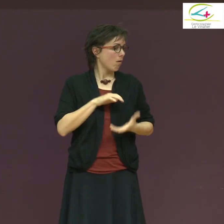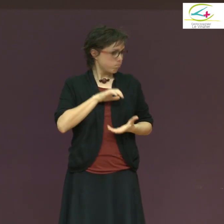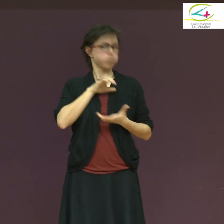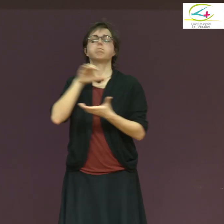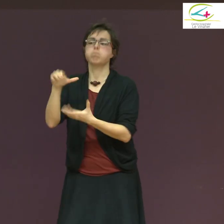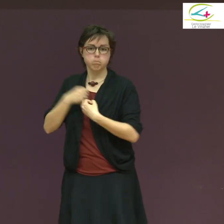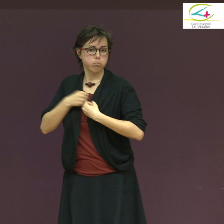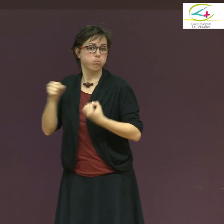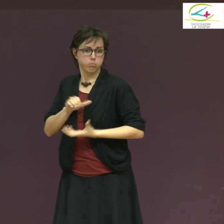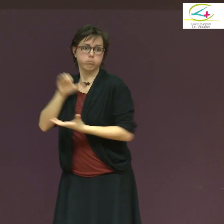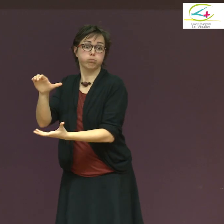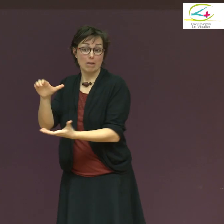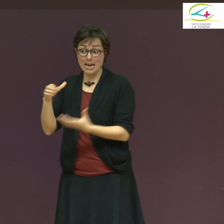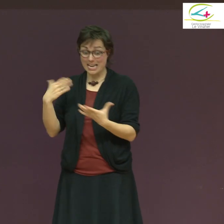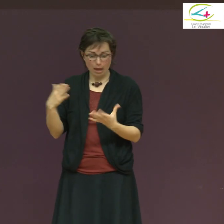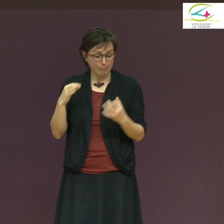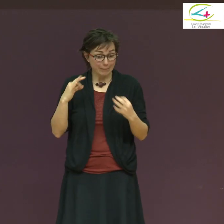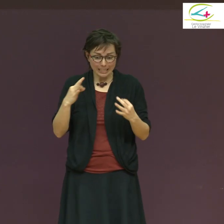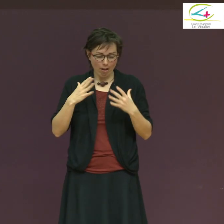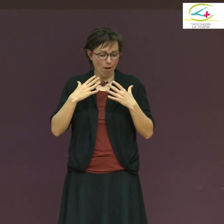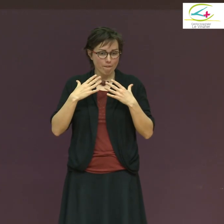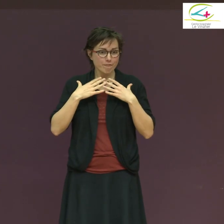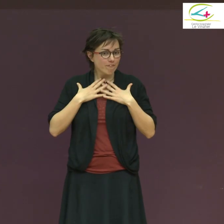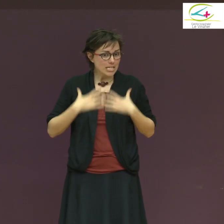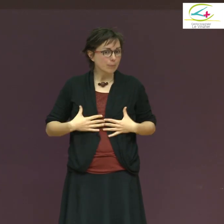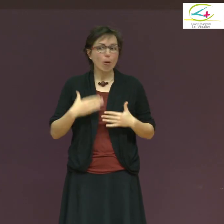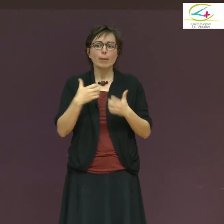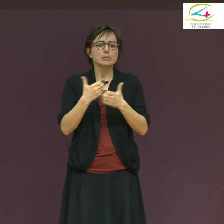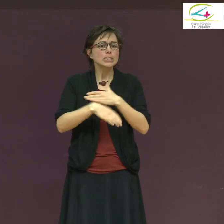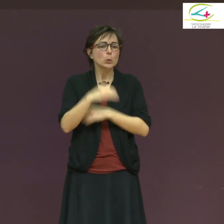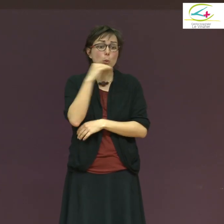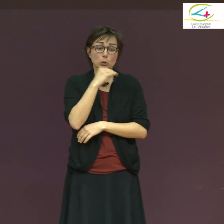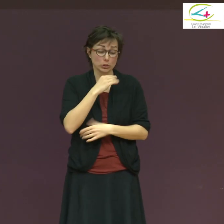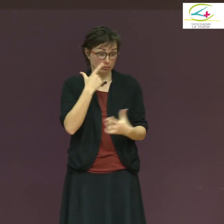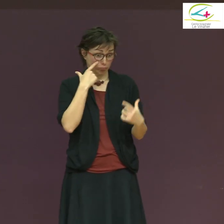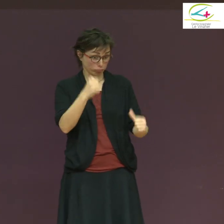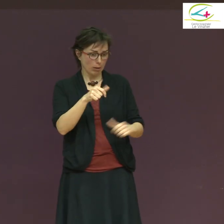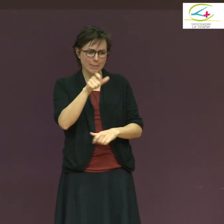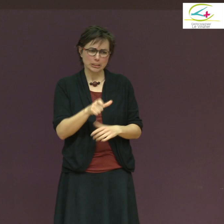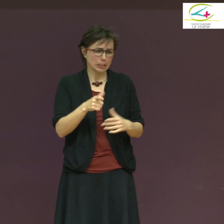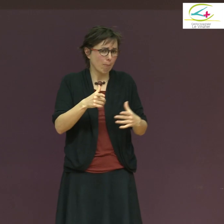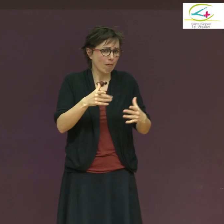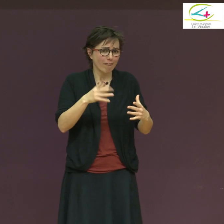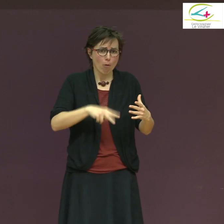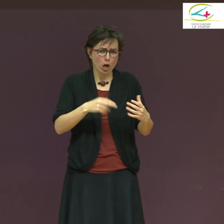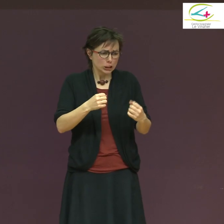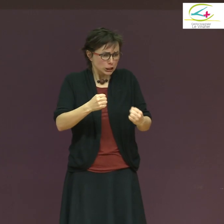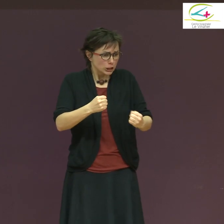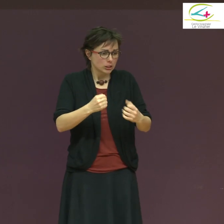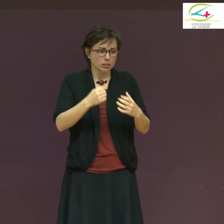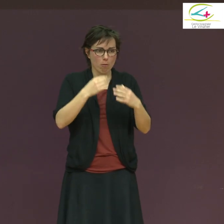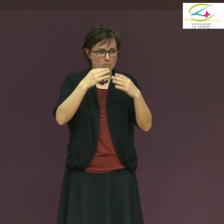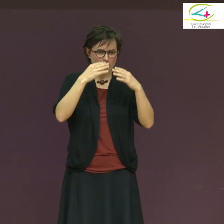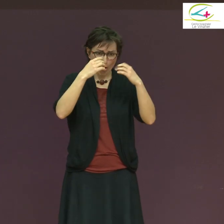on va très bien aux urgences. Vous voyez quelqu'un qui est tendu, qui est triste, toutes les rides que je commence à